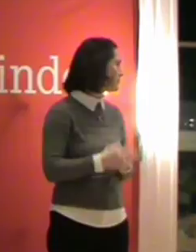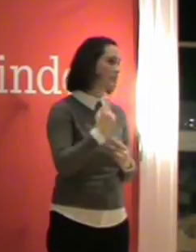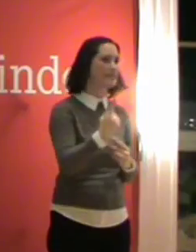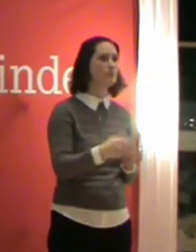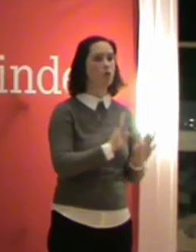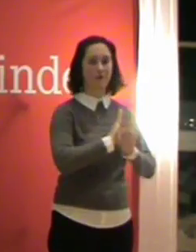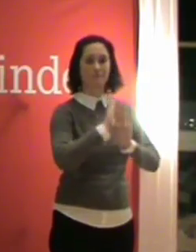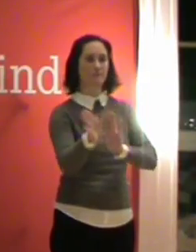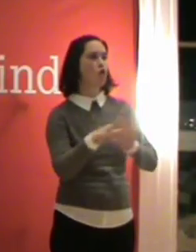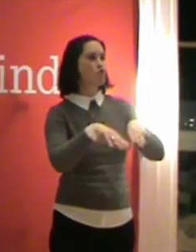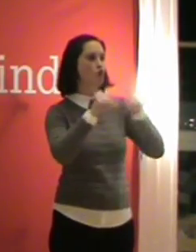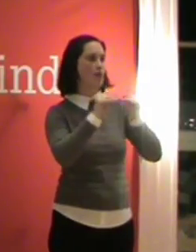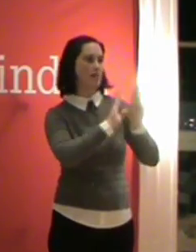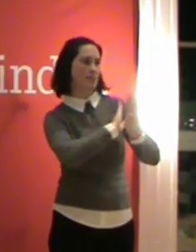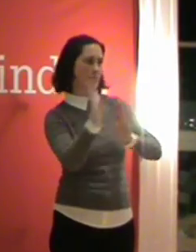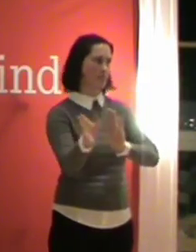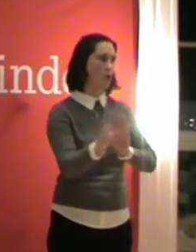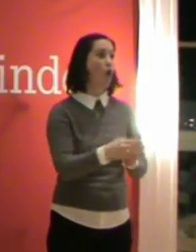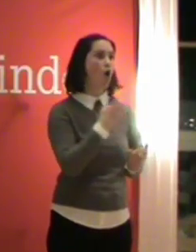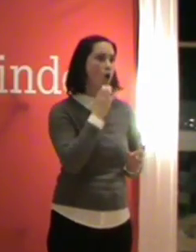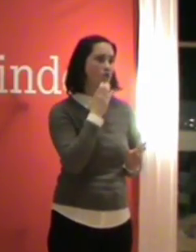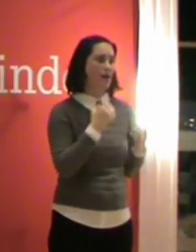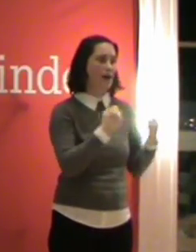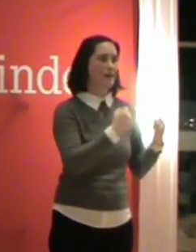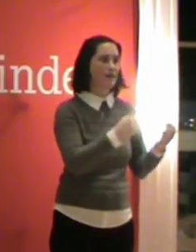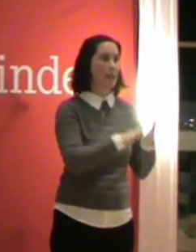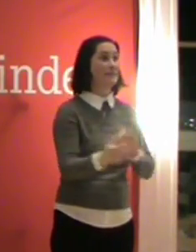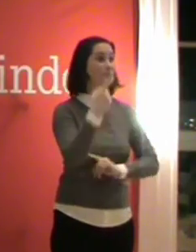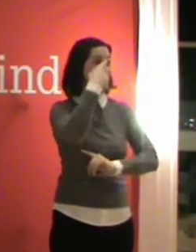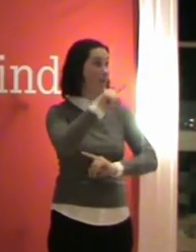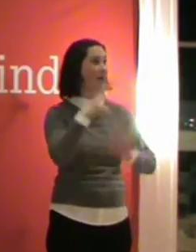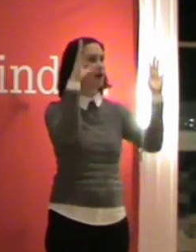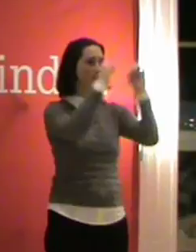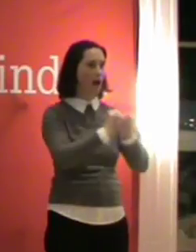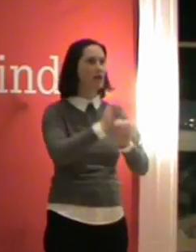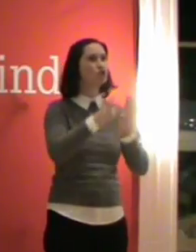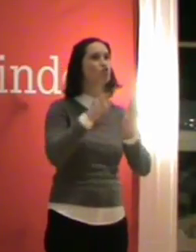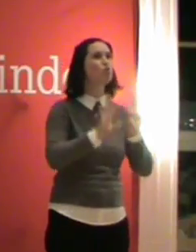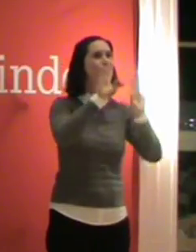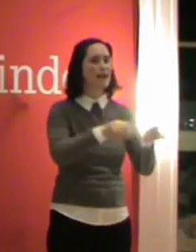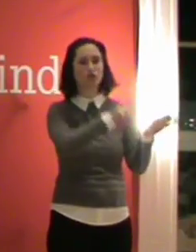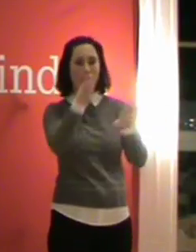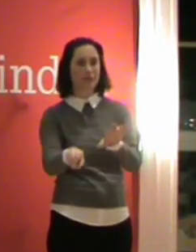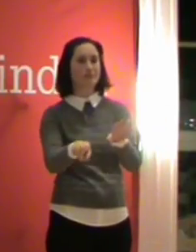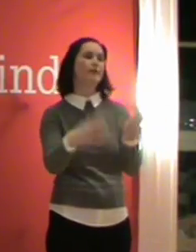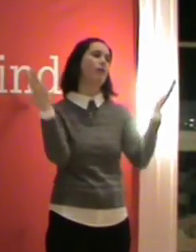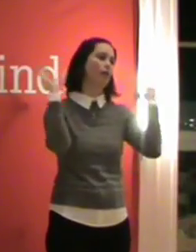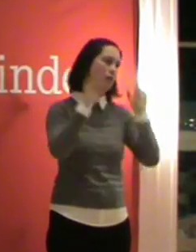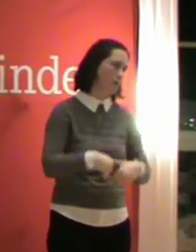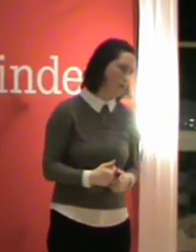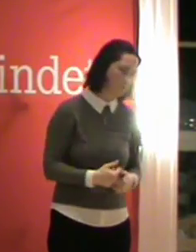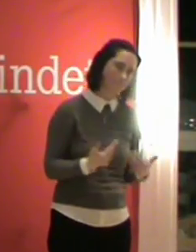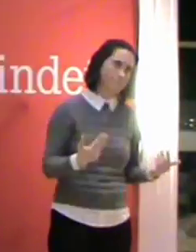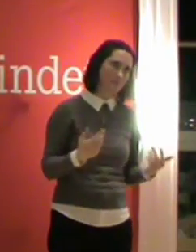Richtung Köln. Ich hoffe, du kommst durch, nicht wie ich. Ich bin weiter nach aus Versehen den falschen Zug gestiegen. Boah, das war